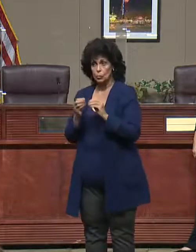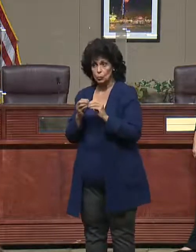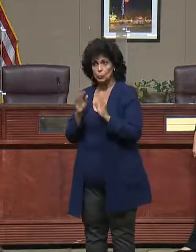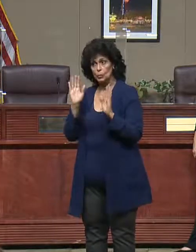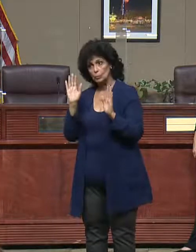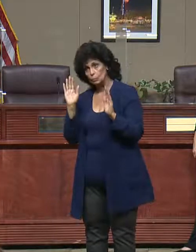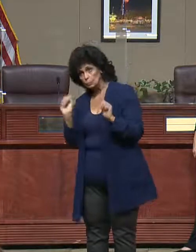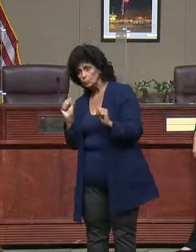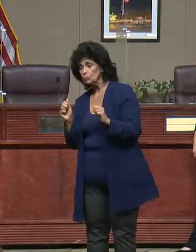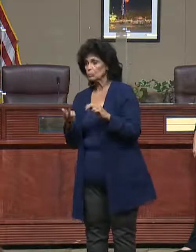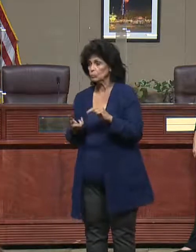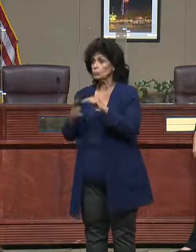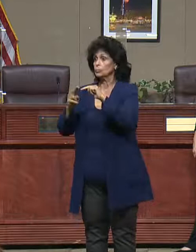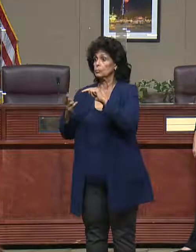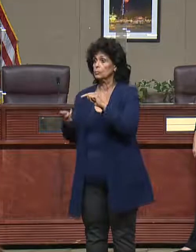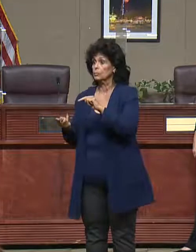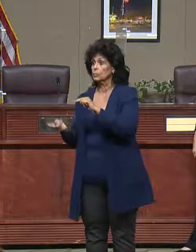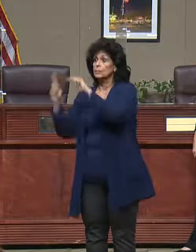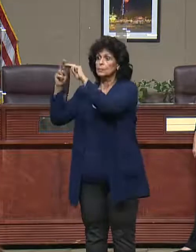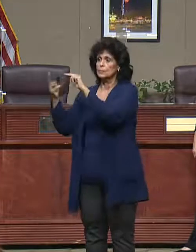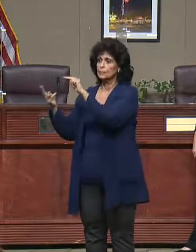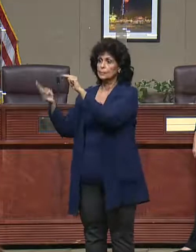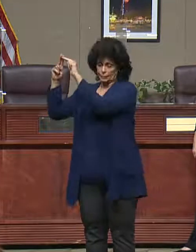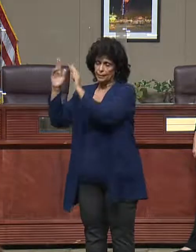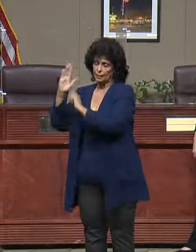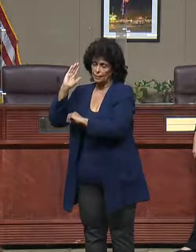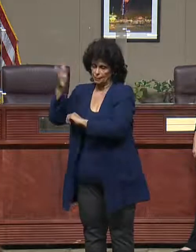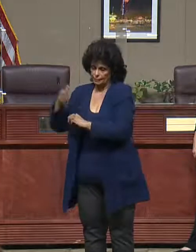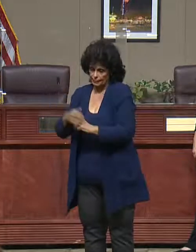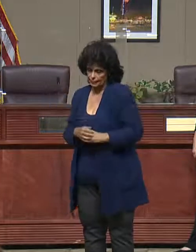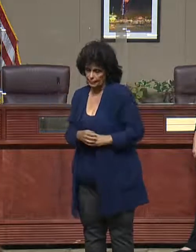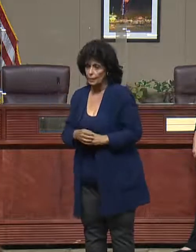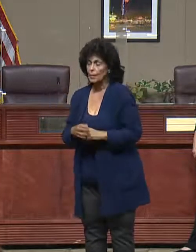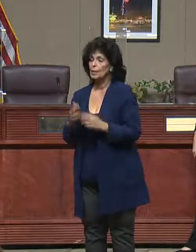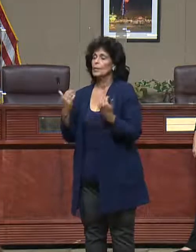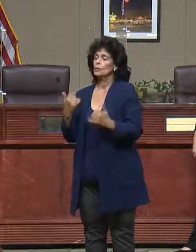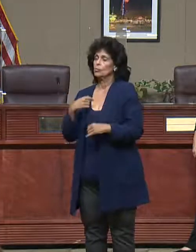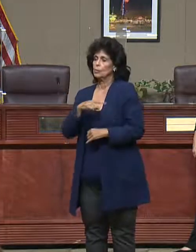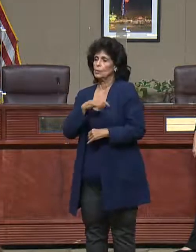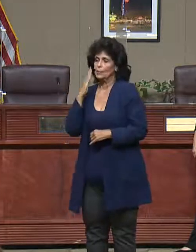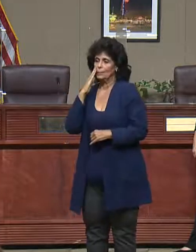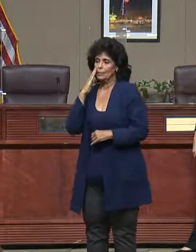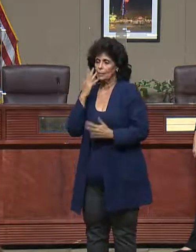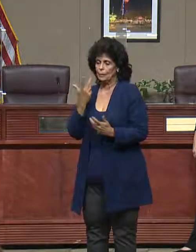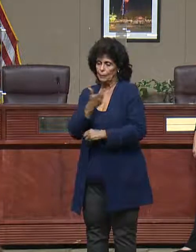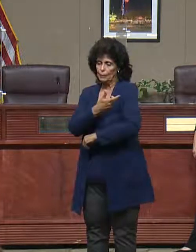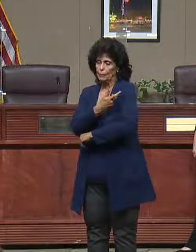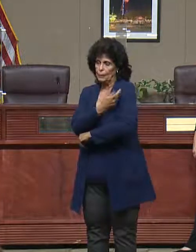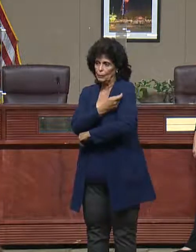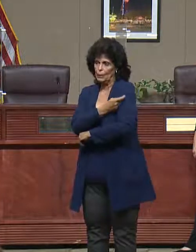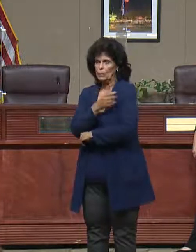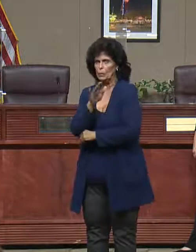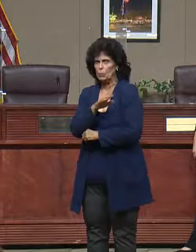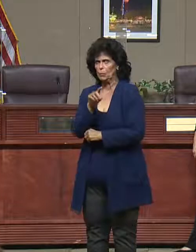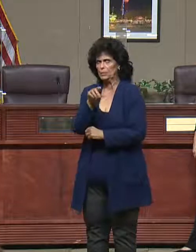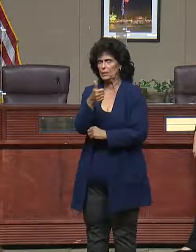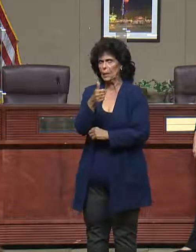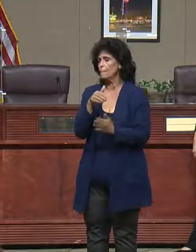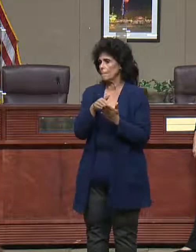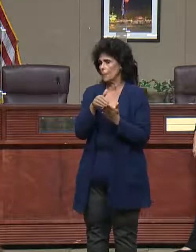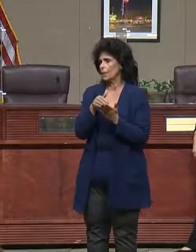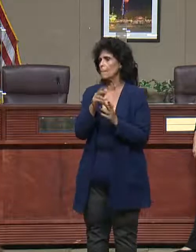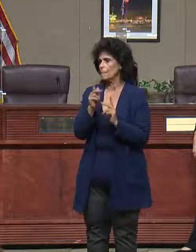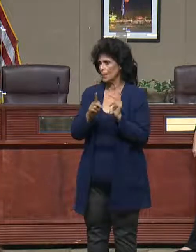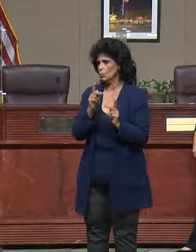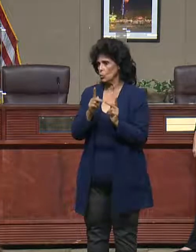potencialmente, exponencialmente. Nosotros vamos a tener días en que tal vez estemos vacunando 10,000 personas al día cuando